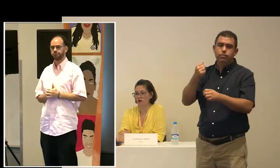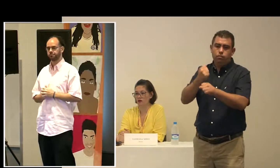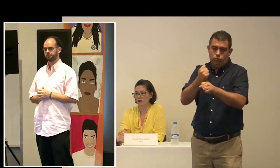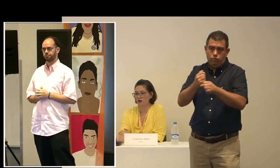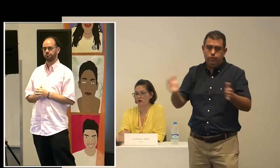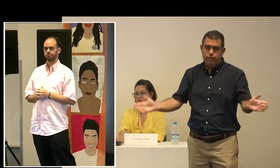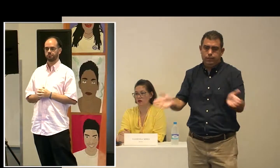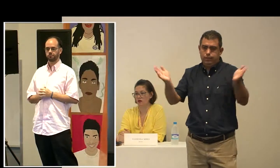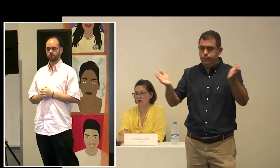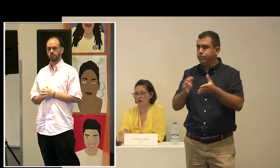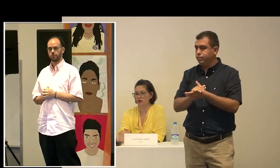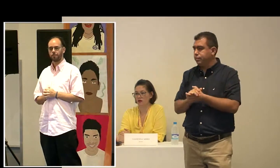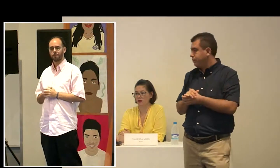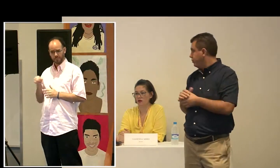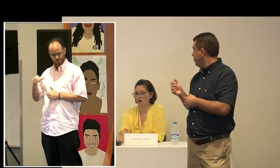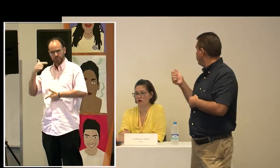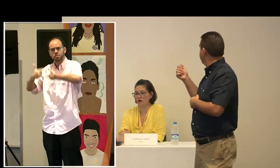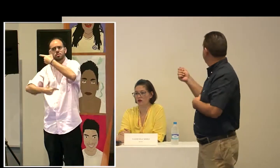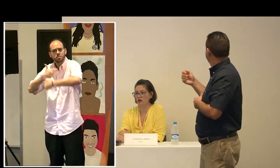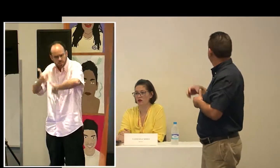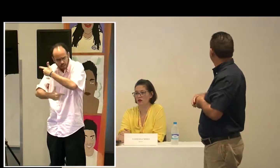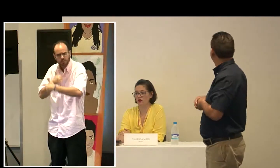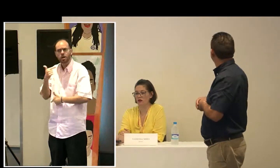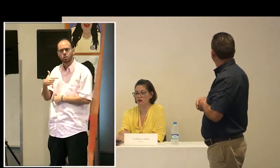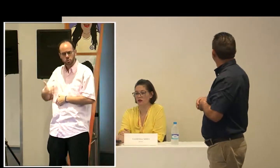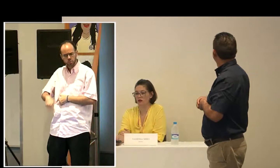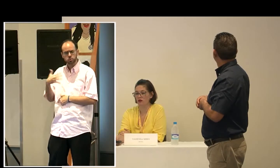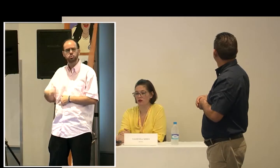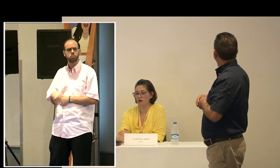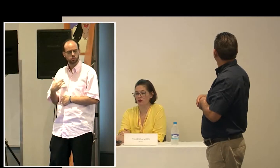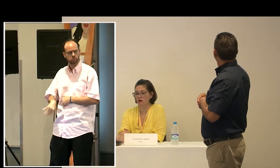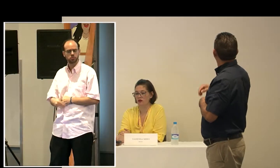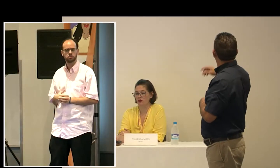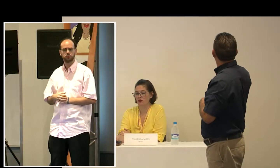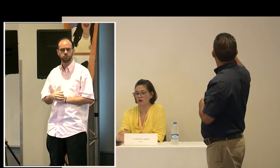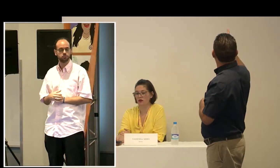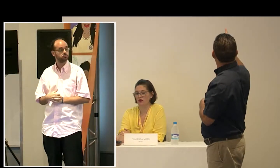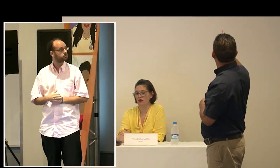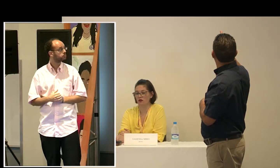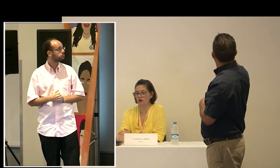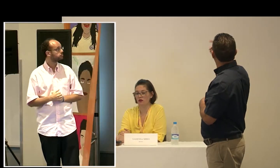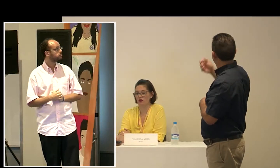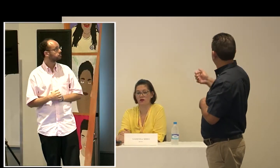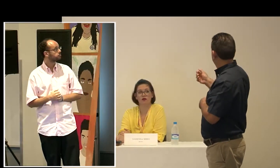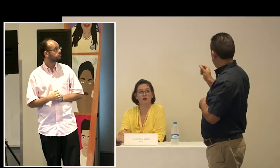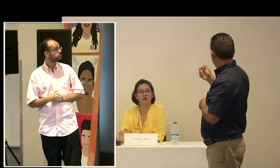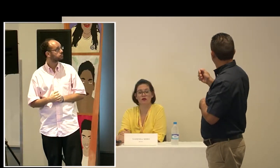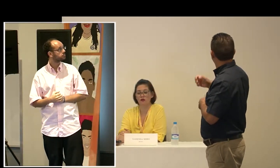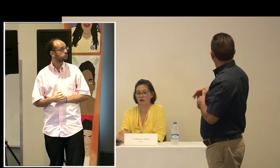com esse auxílio, têm conseguido se aproximar dessa quantidade de material e também da qualidade.